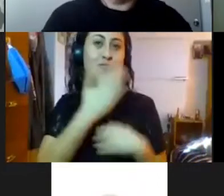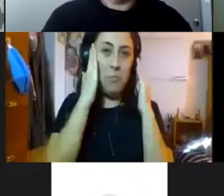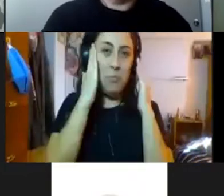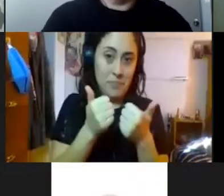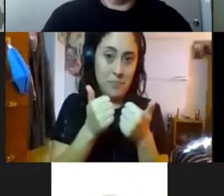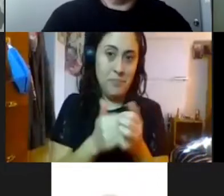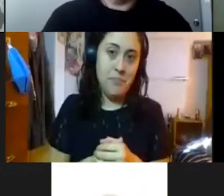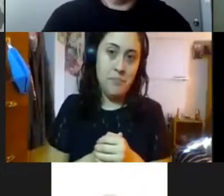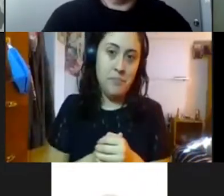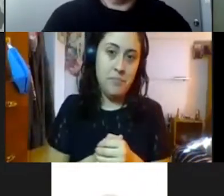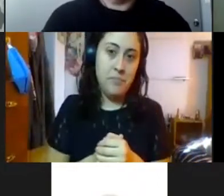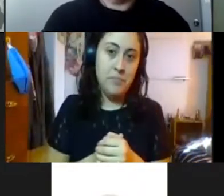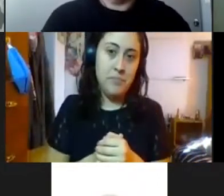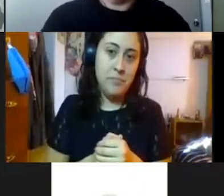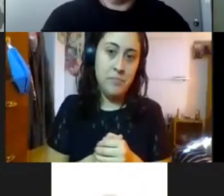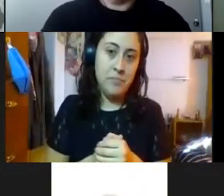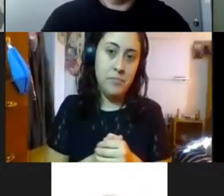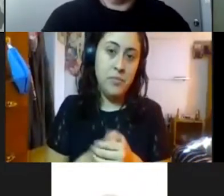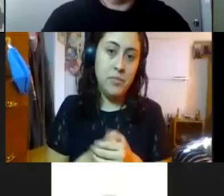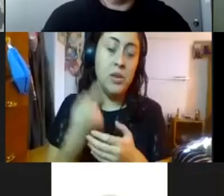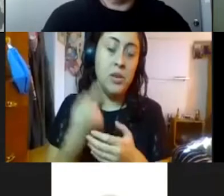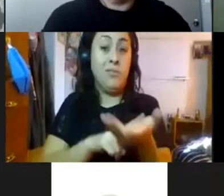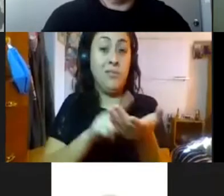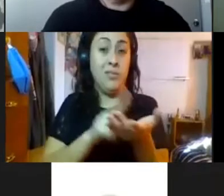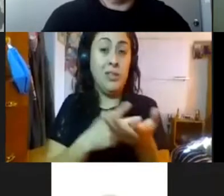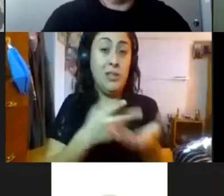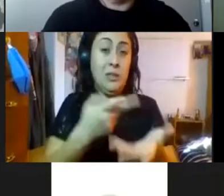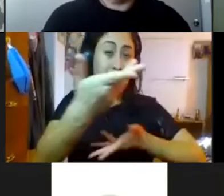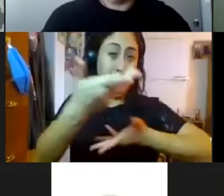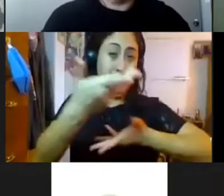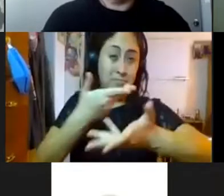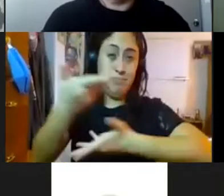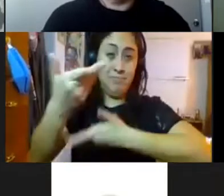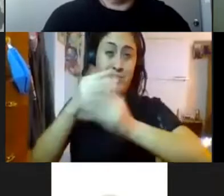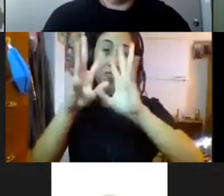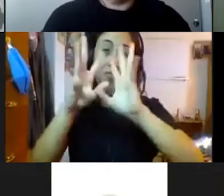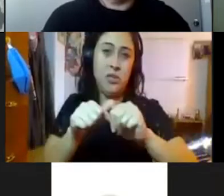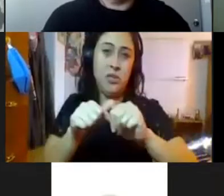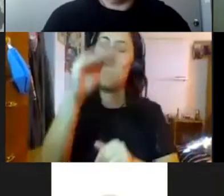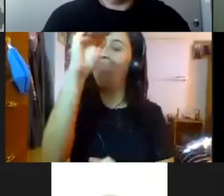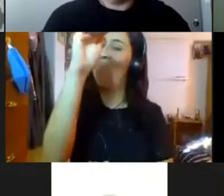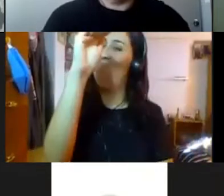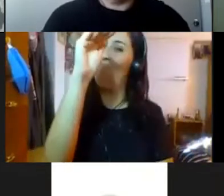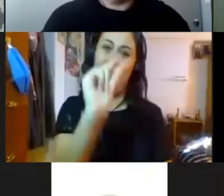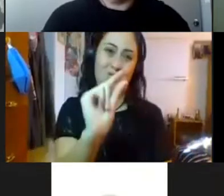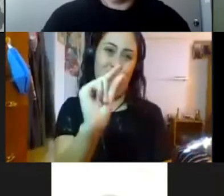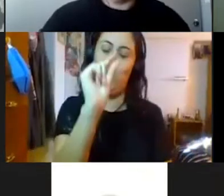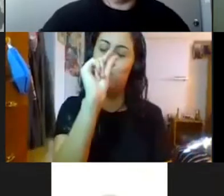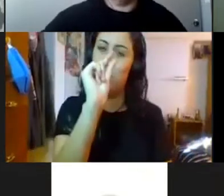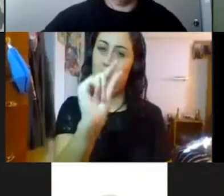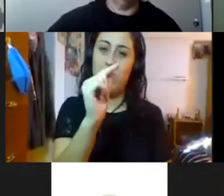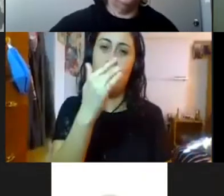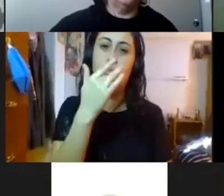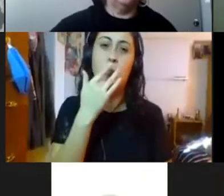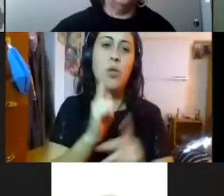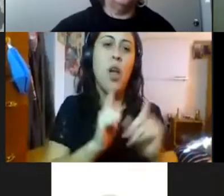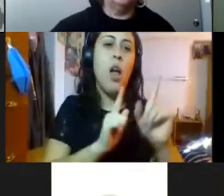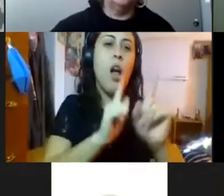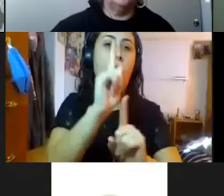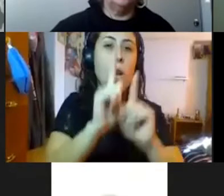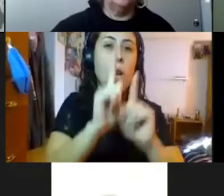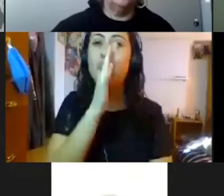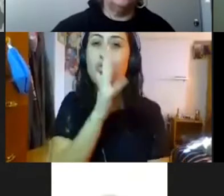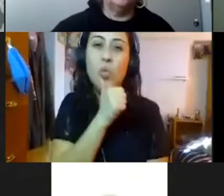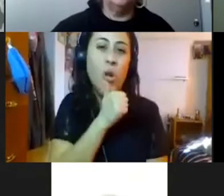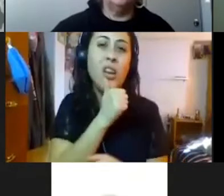han hecho varias cosas, pero la verdad es que la retroalimentación es muy baja. No todas las personas tienen los recursos